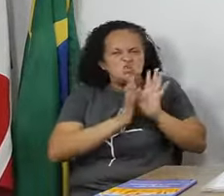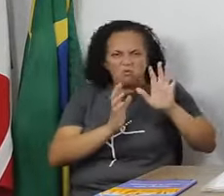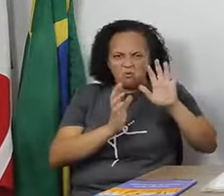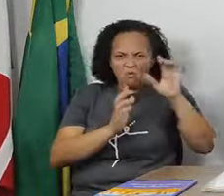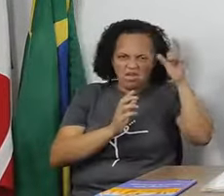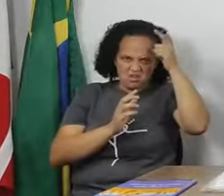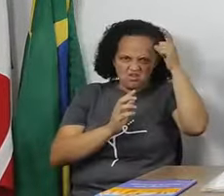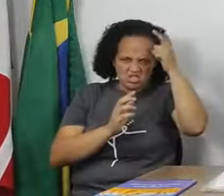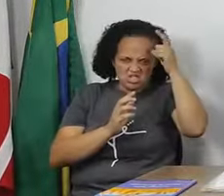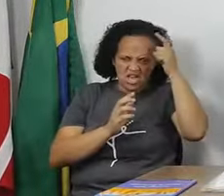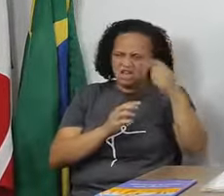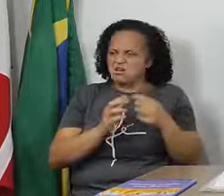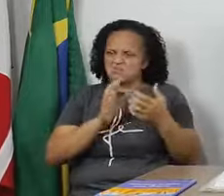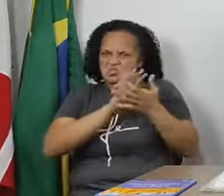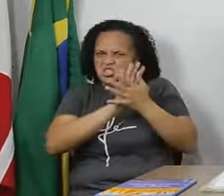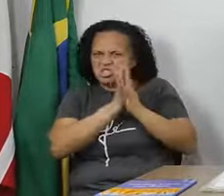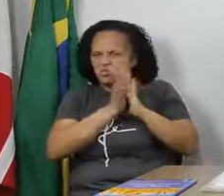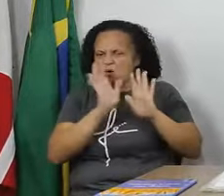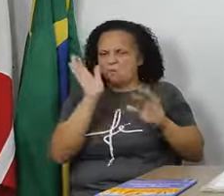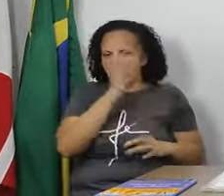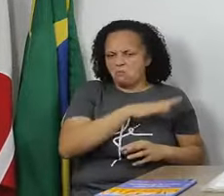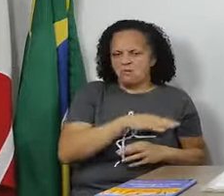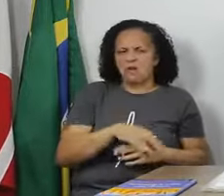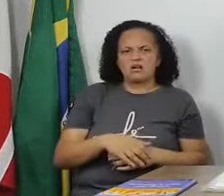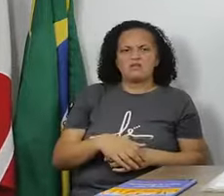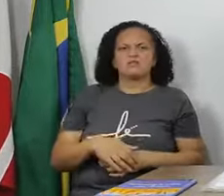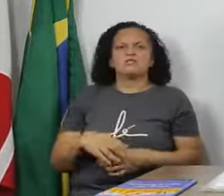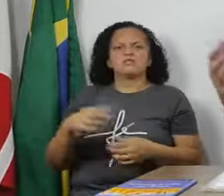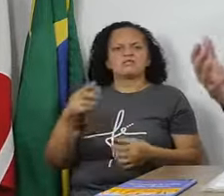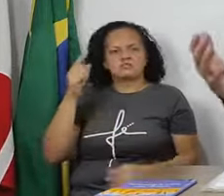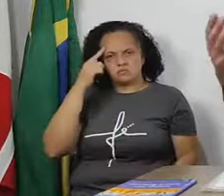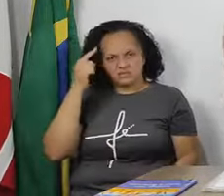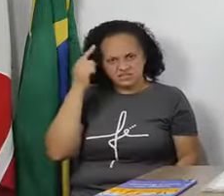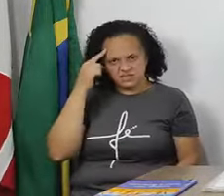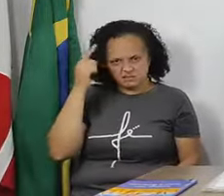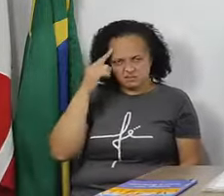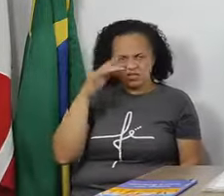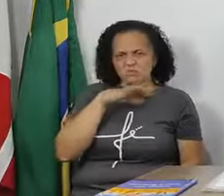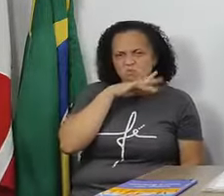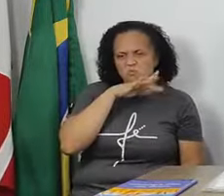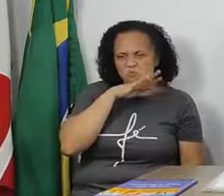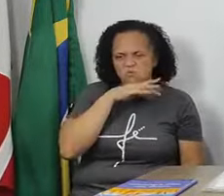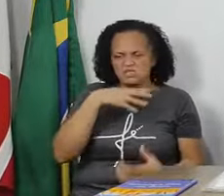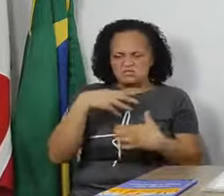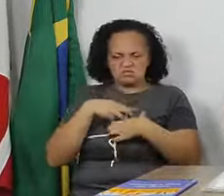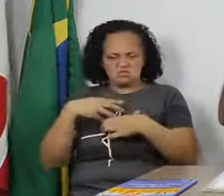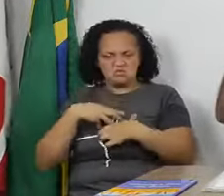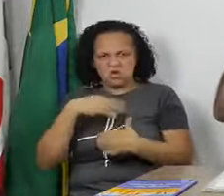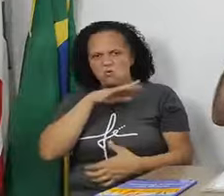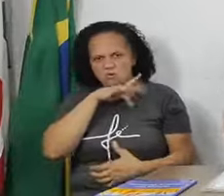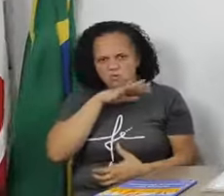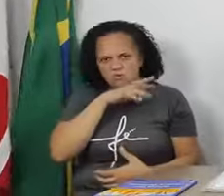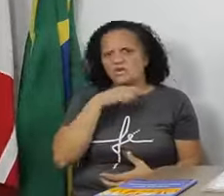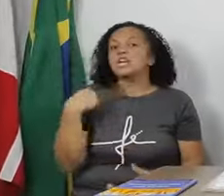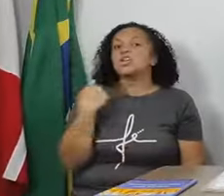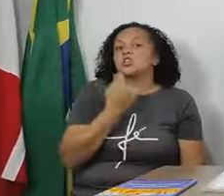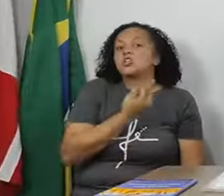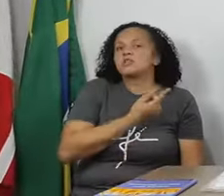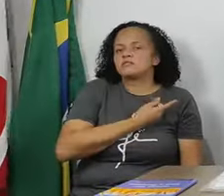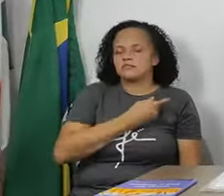resistir a pensamentos ruins e a sentimentos ruins. Quando eles vierem, nós temos toda